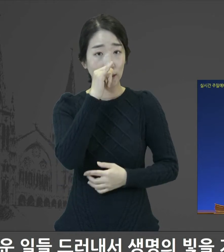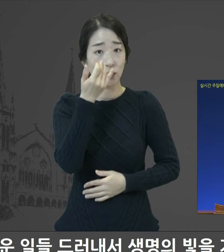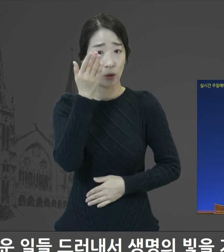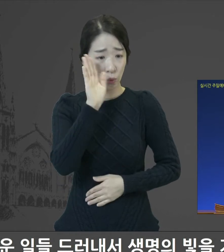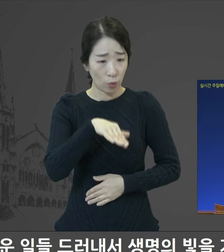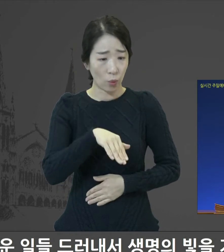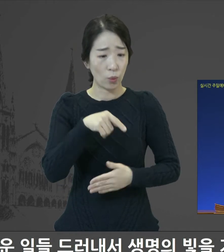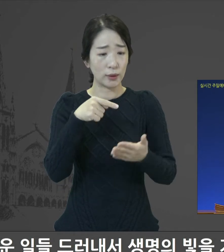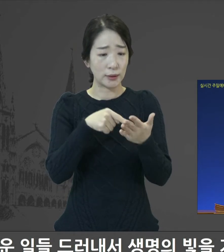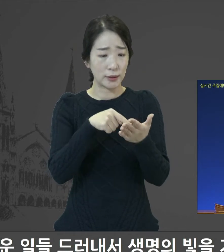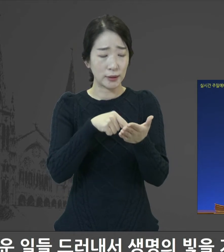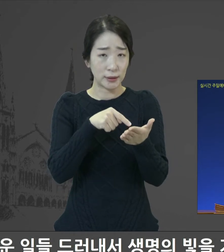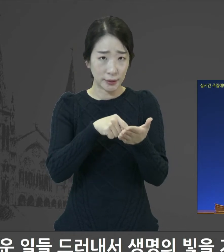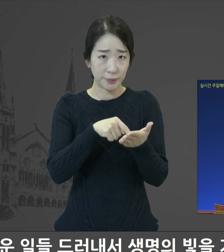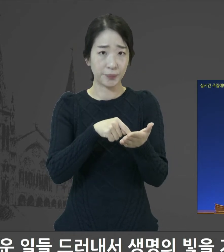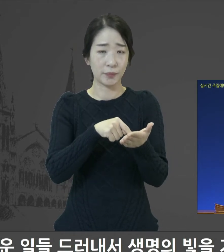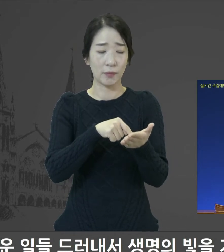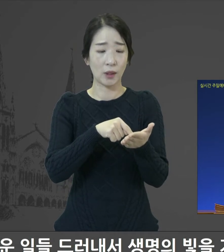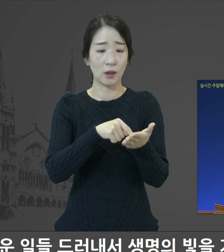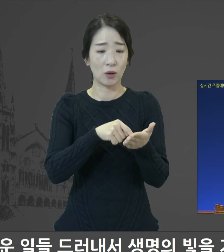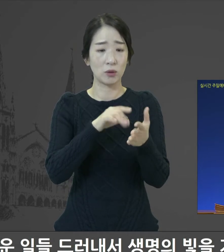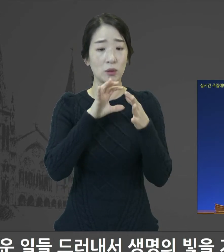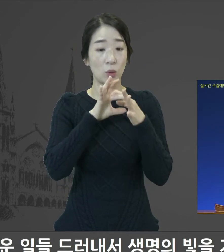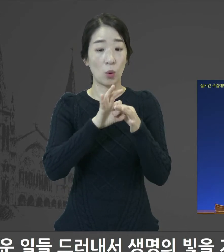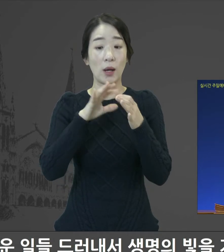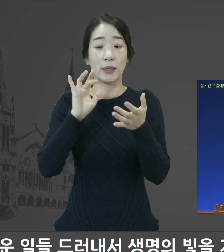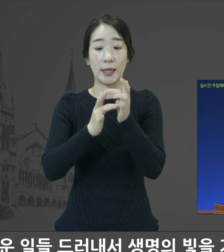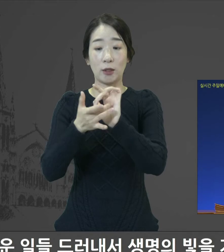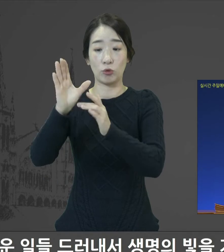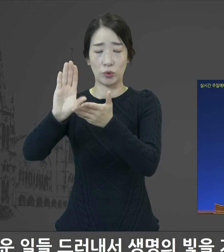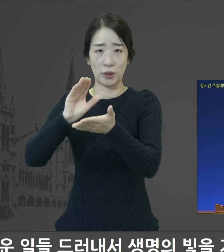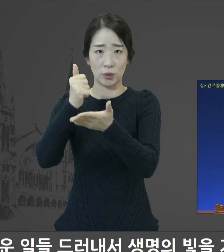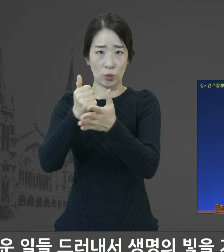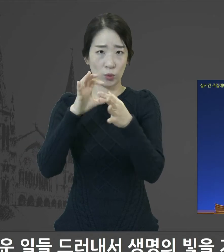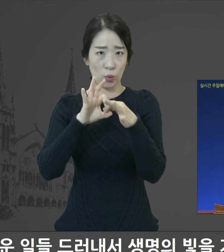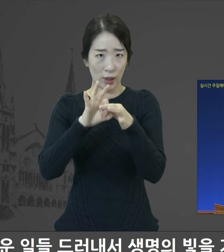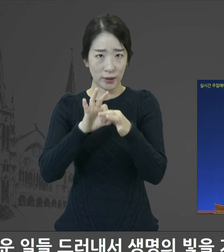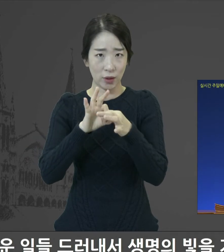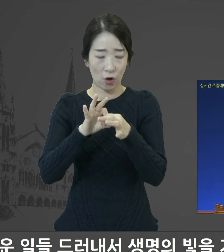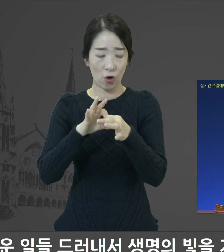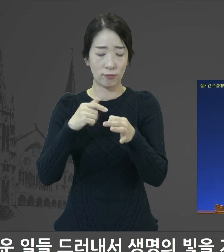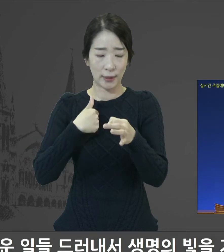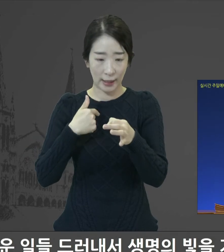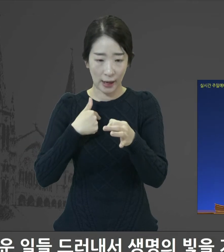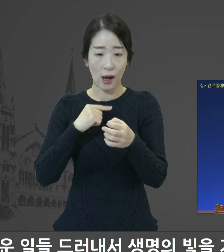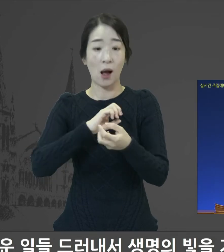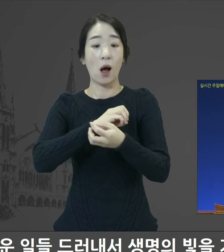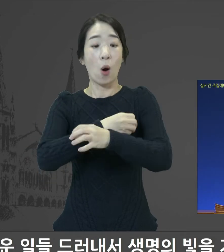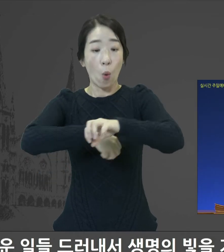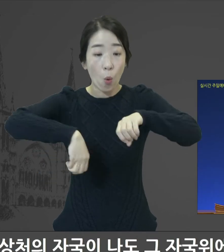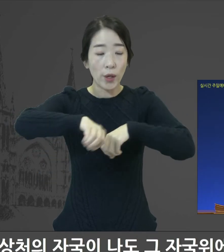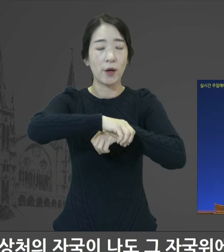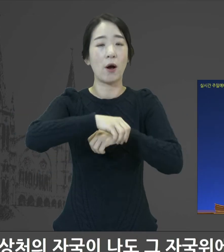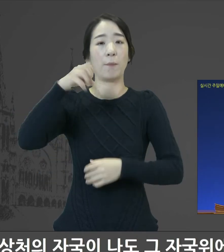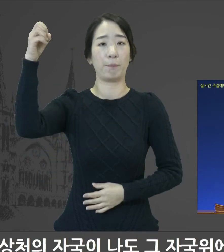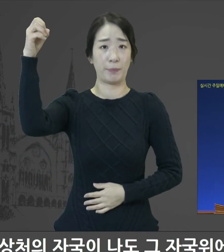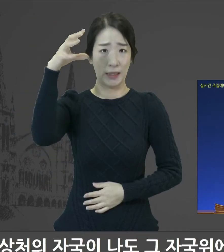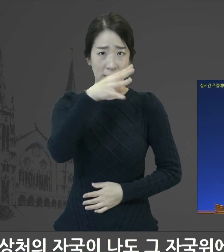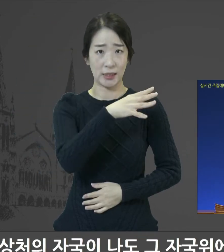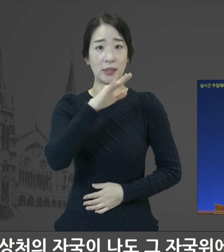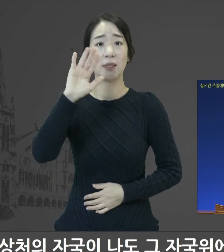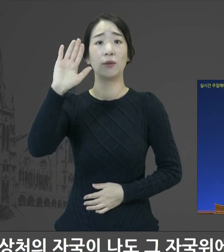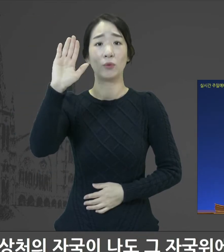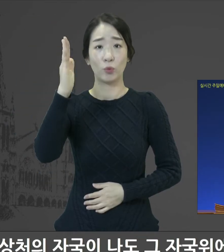위에 계시는 예수 그리스도를 통해서 우리가 빛이 되어지는 역사 꼭 일어날 수